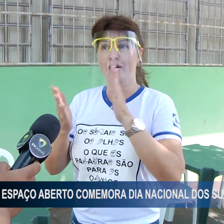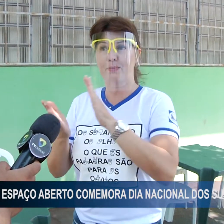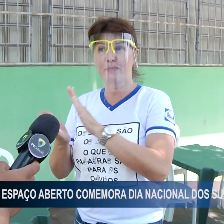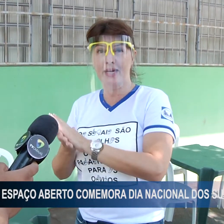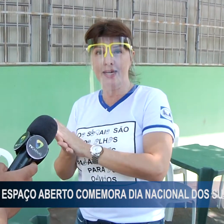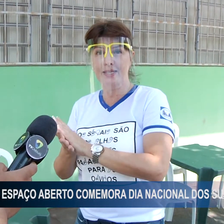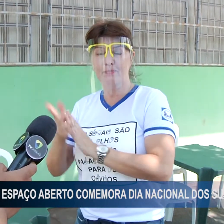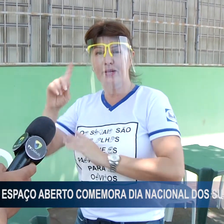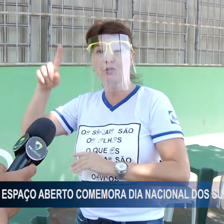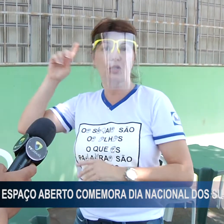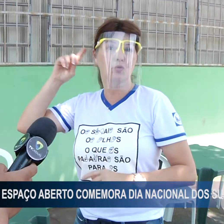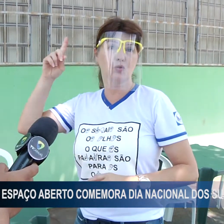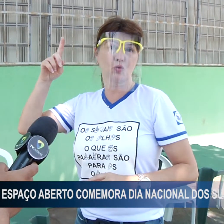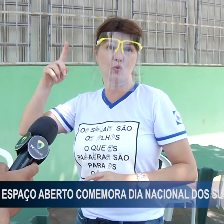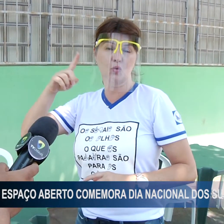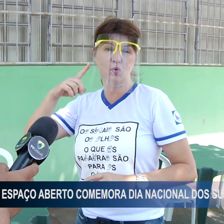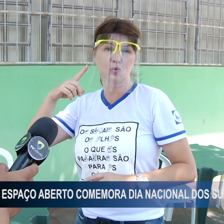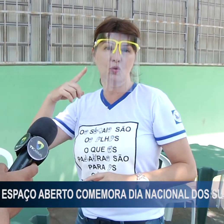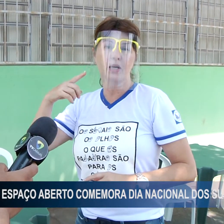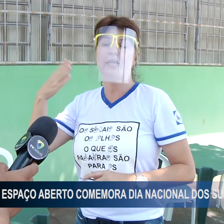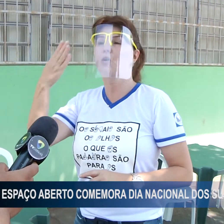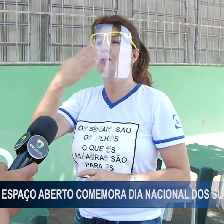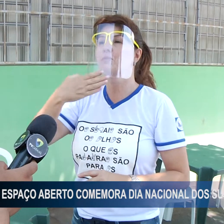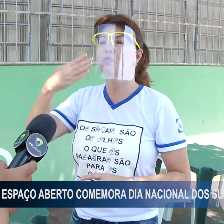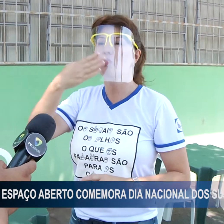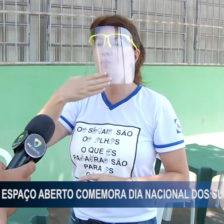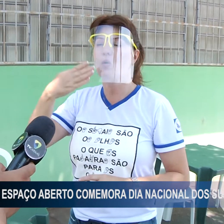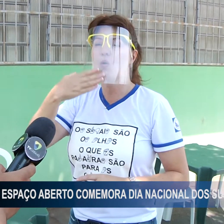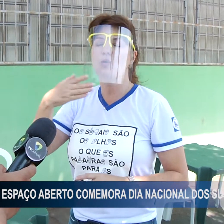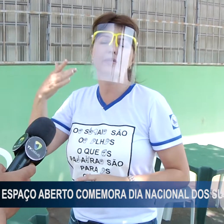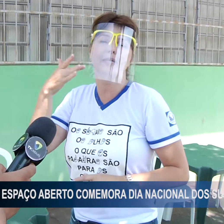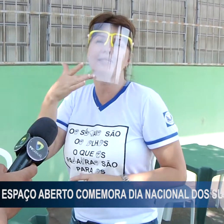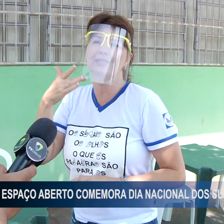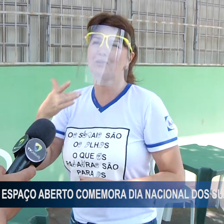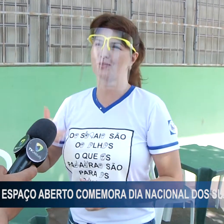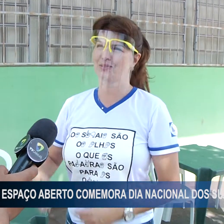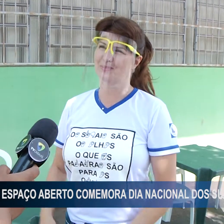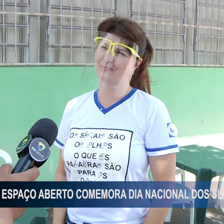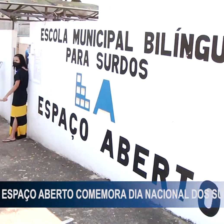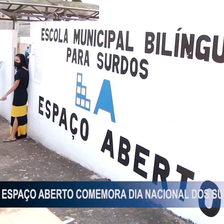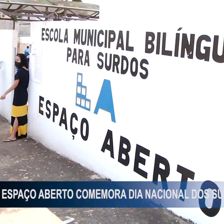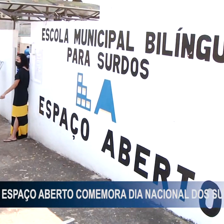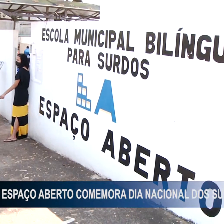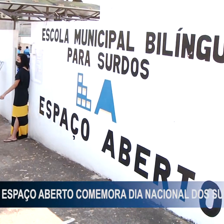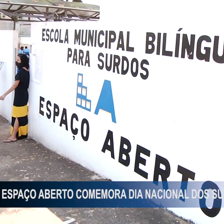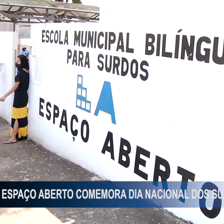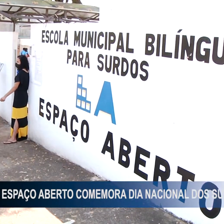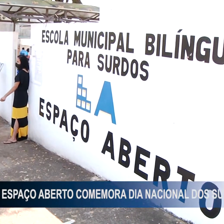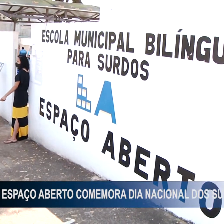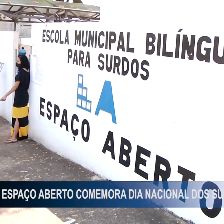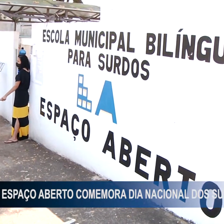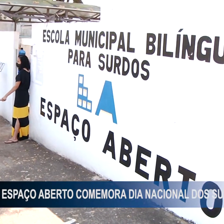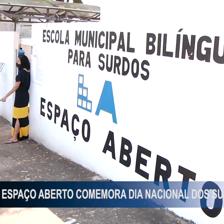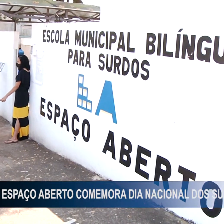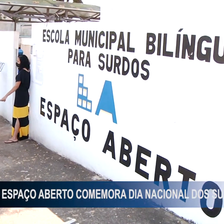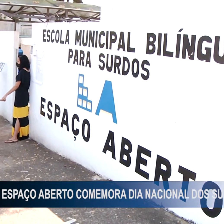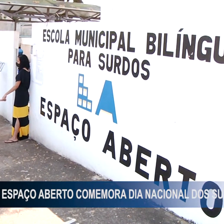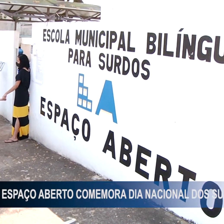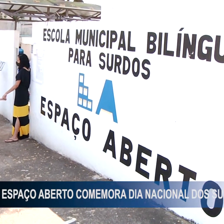parabéns pelo Dia do Surdo e comemos um bolo delicioso. Fundada em 1994, a